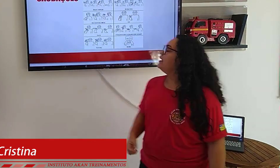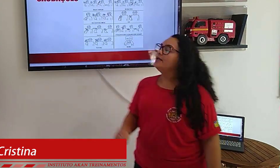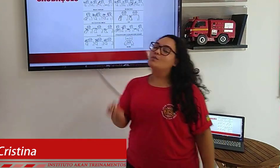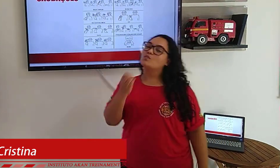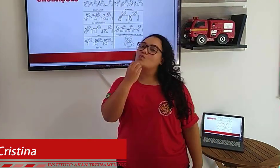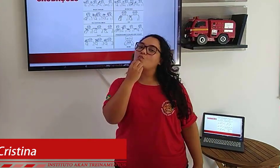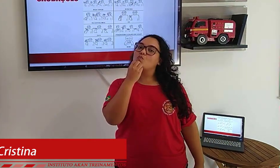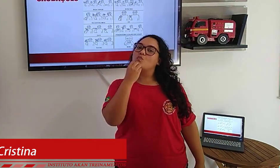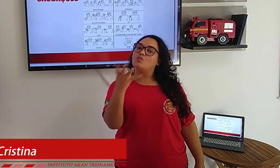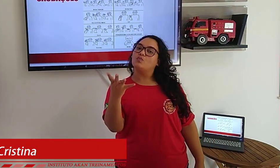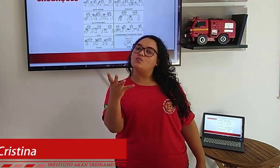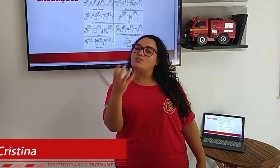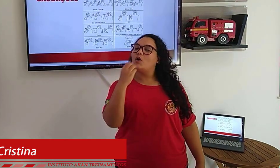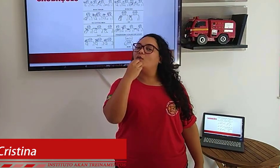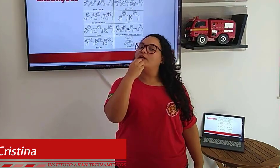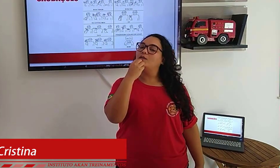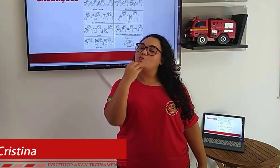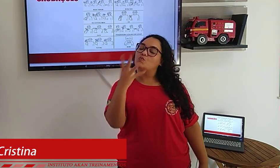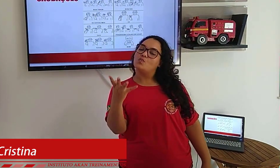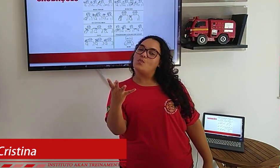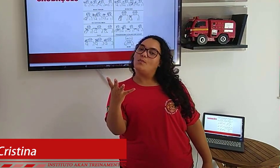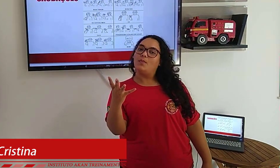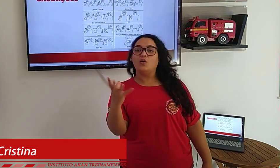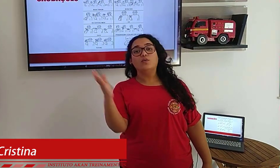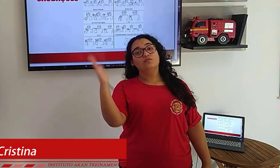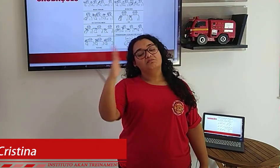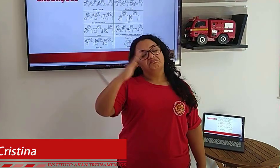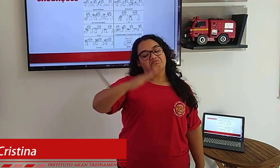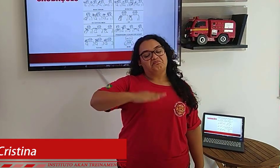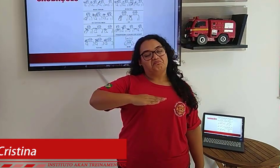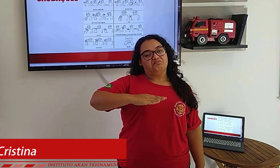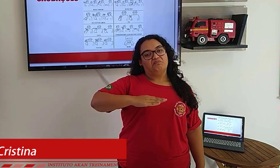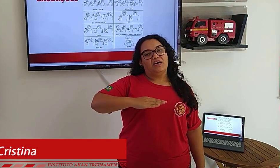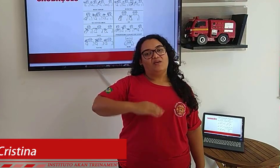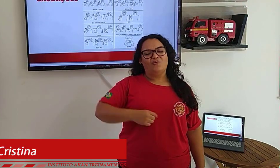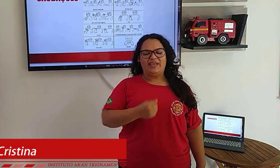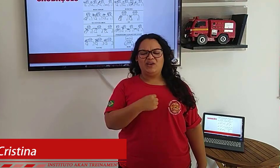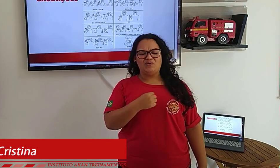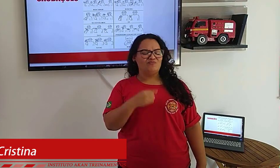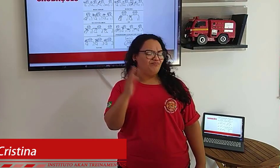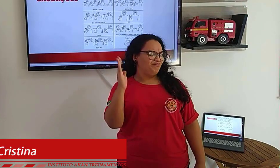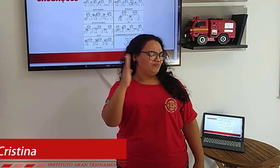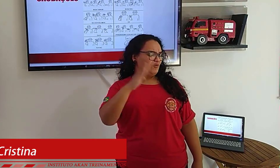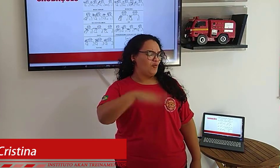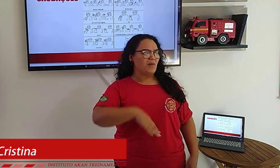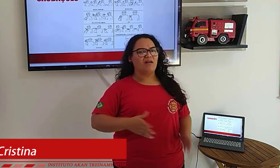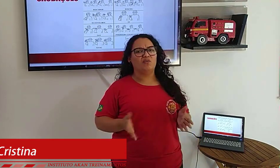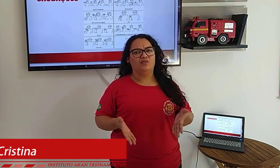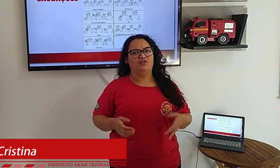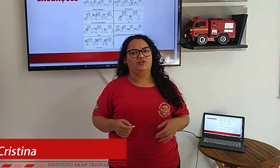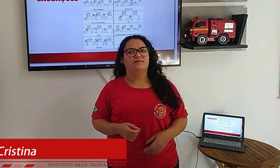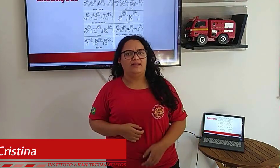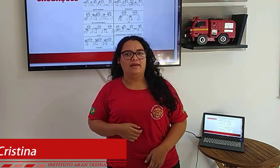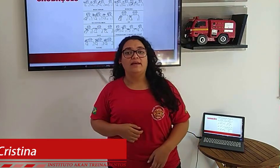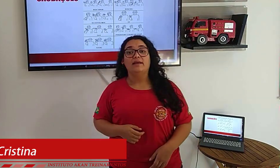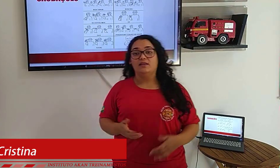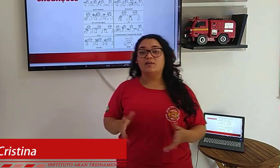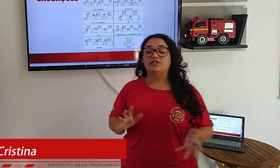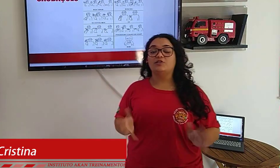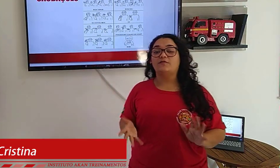E bom, né? Bom, mal, eu tô mal hoje, né? Então, pra gente